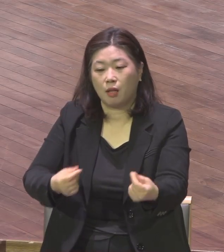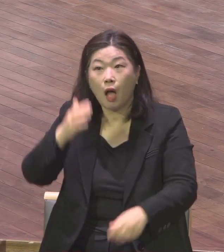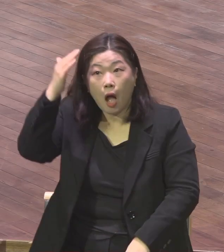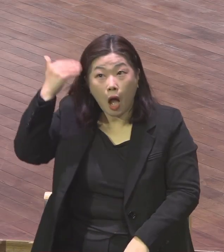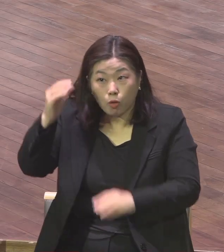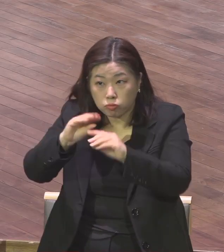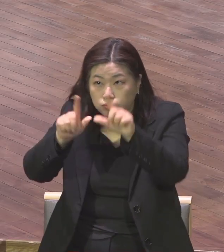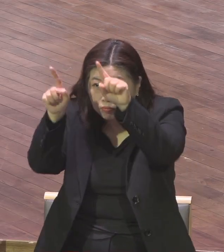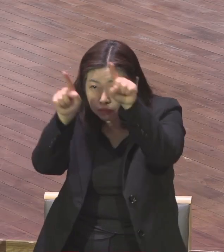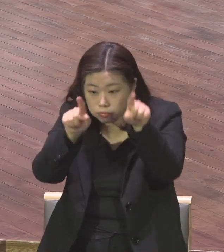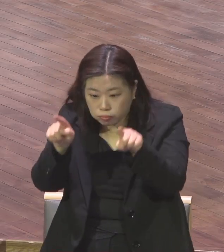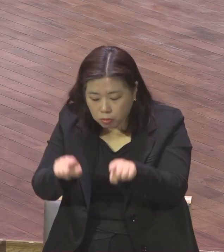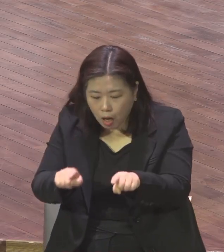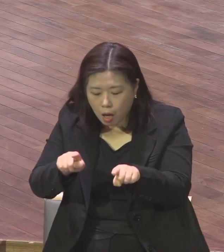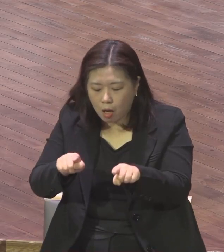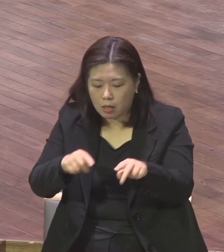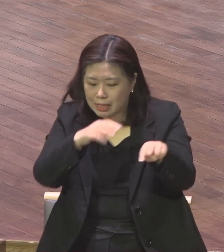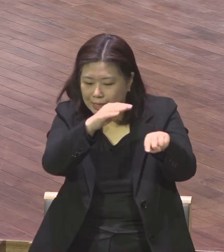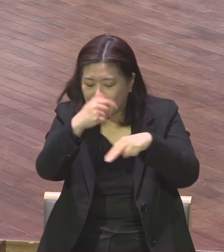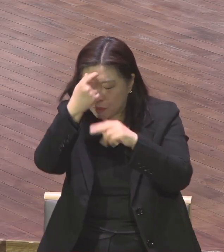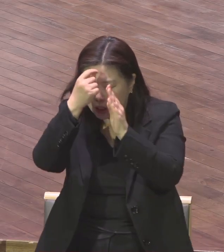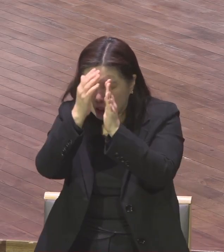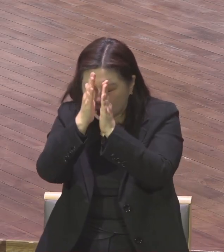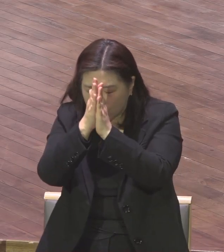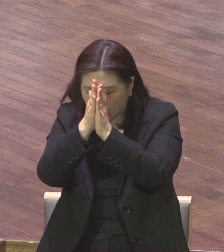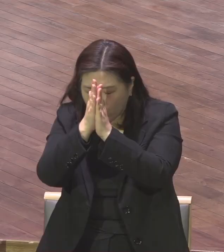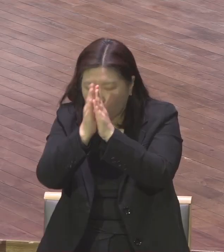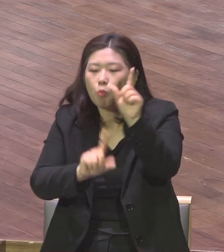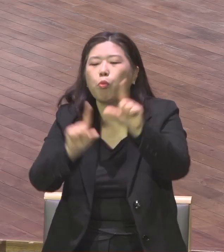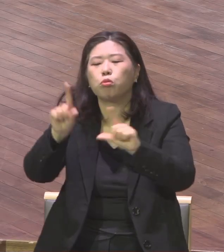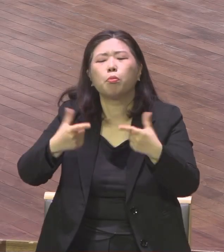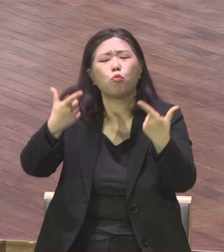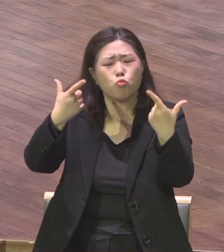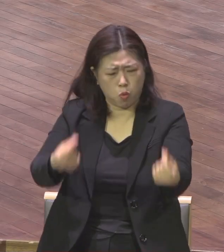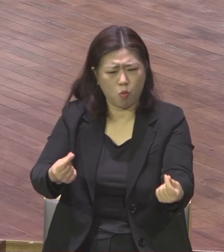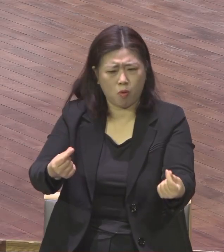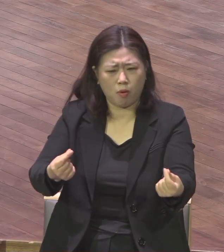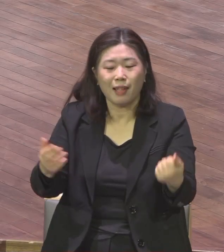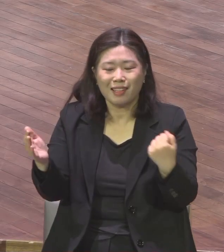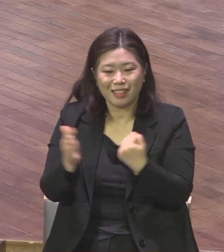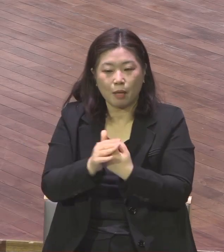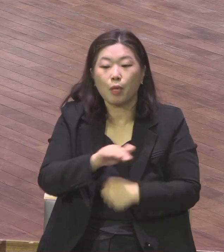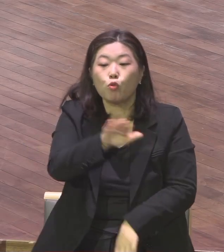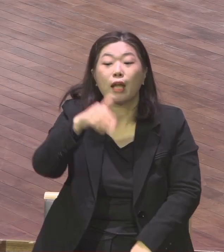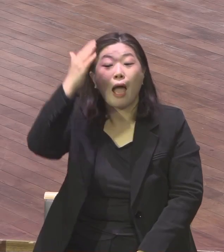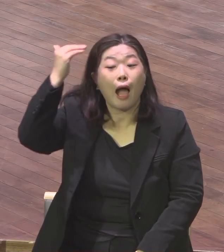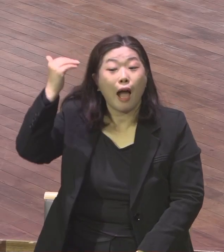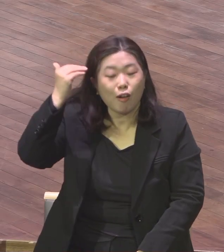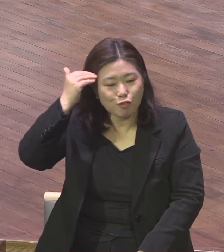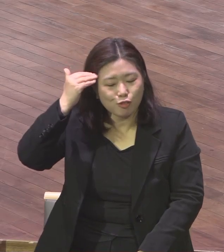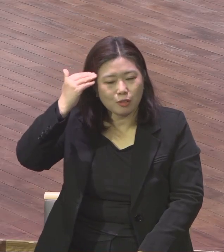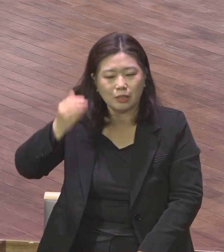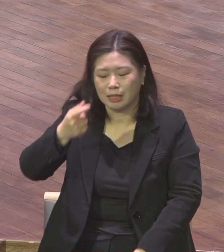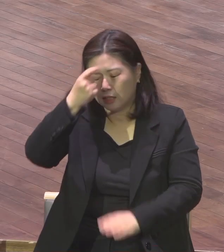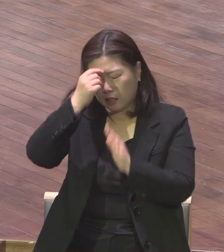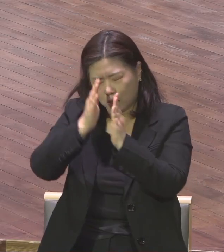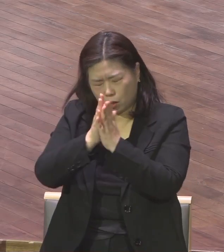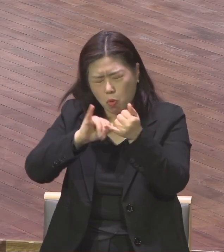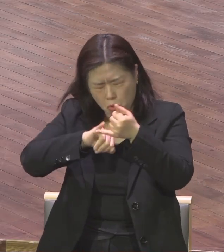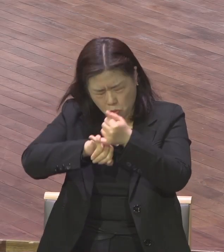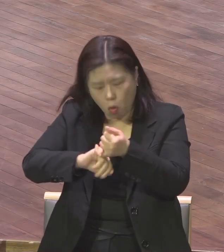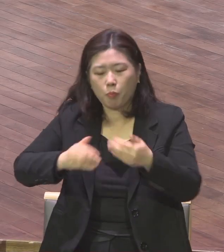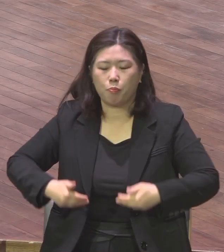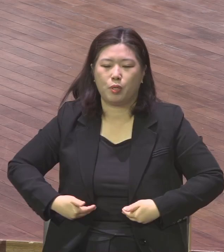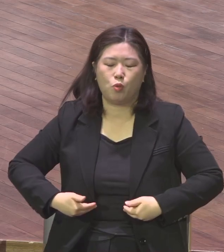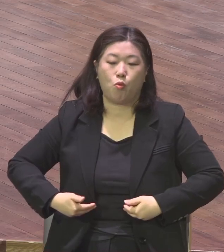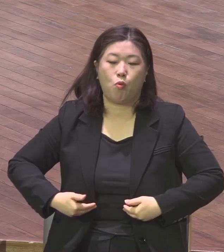모습. 우리 민족은 기도해야 하는 민족이고 기도로 세계를 지배할 사명을 타고난 민족입니다. 우리 민족은